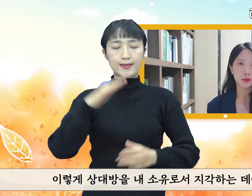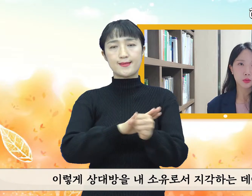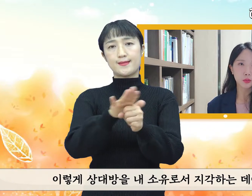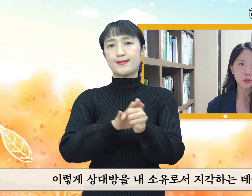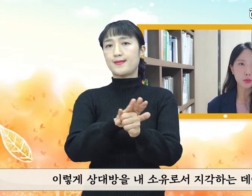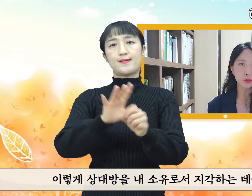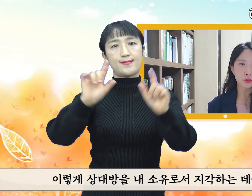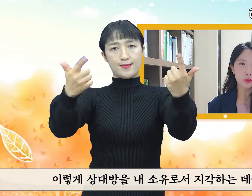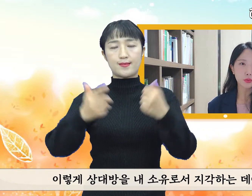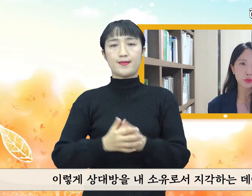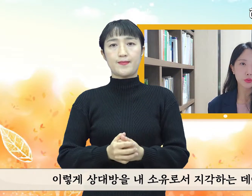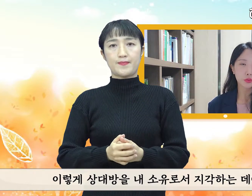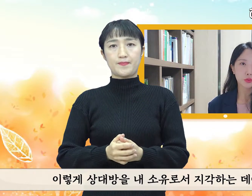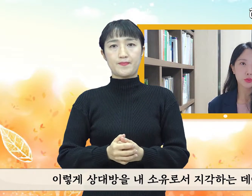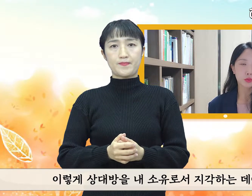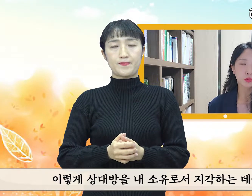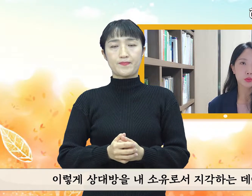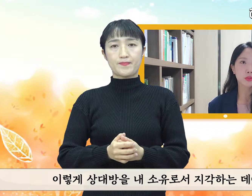상대방이 내